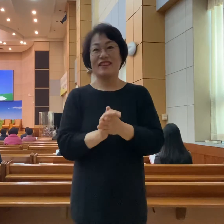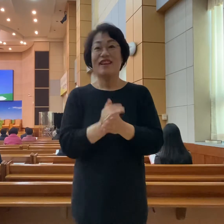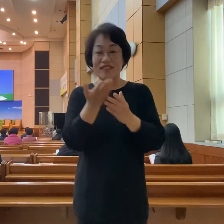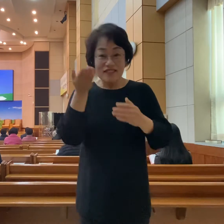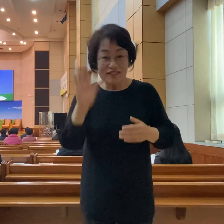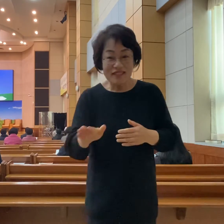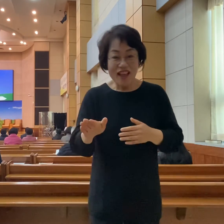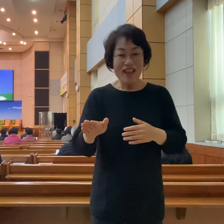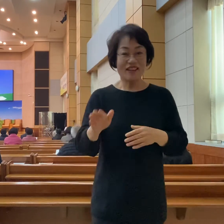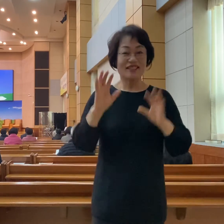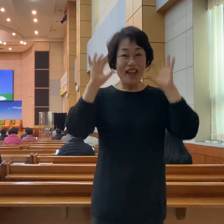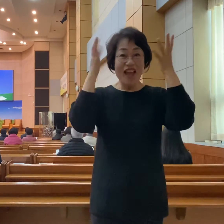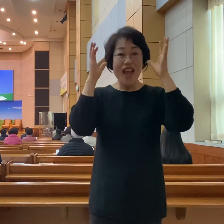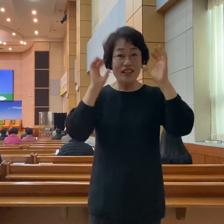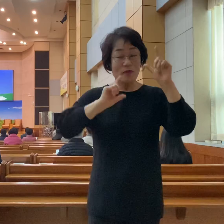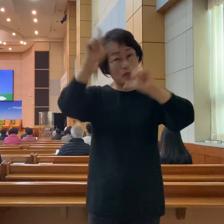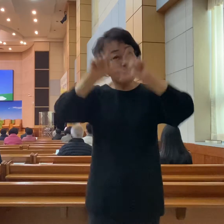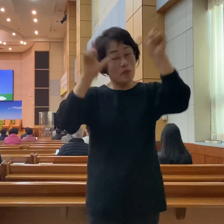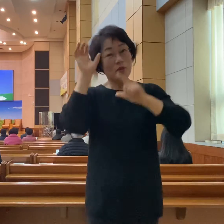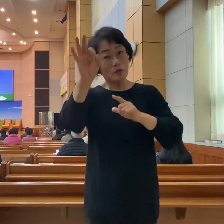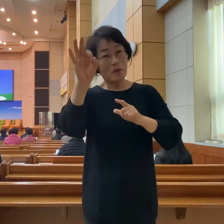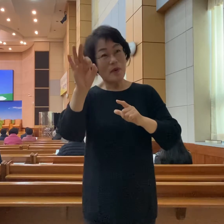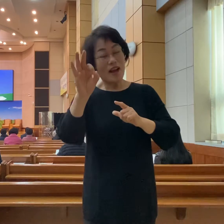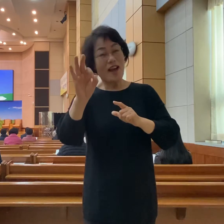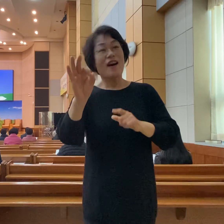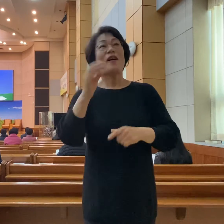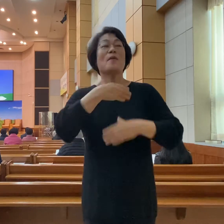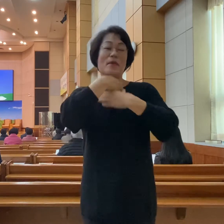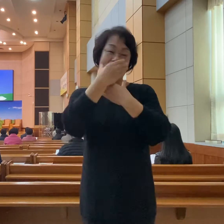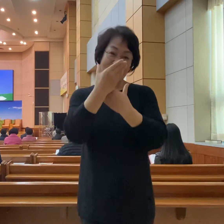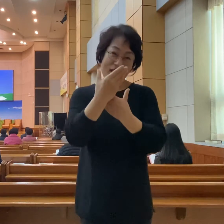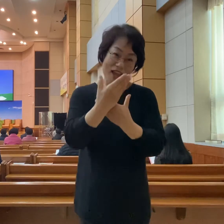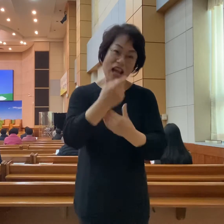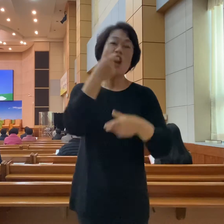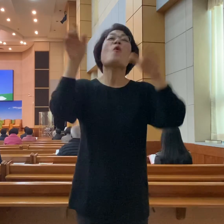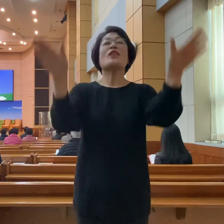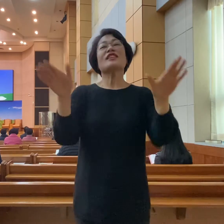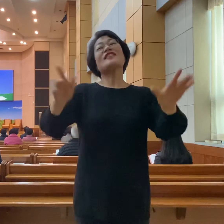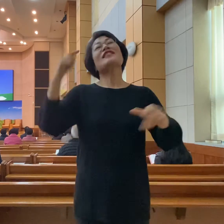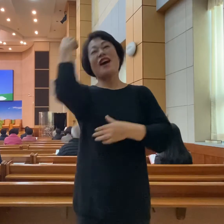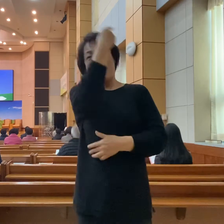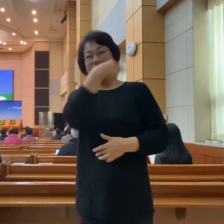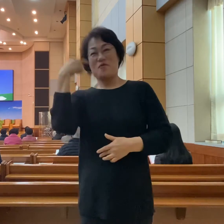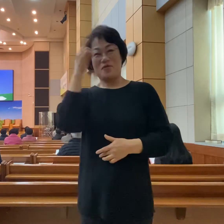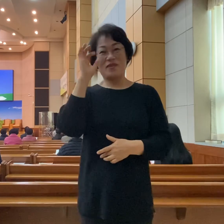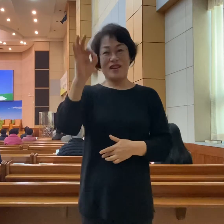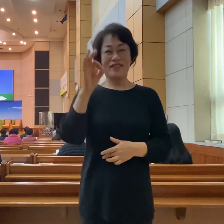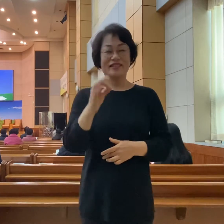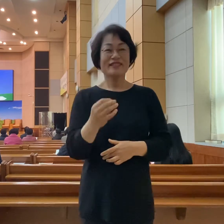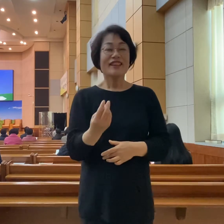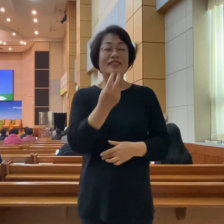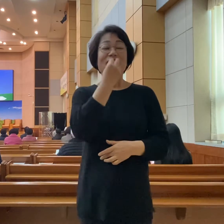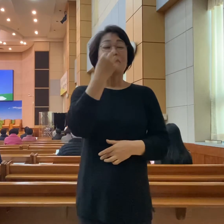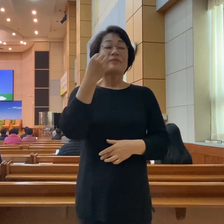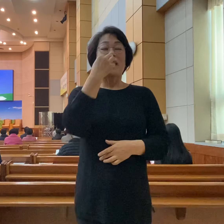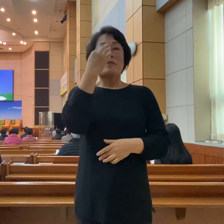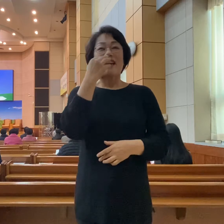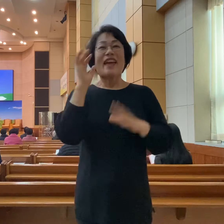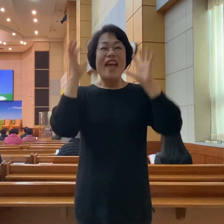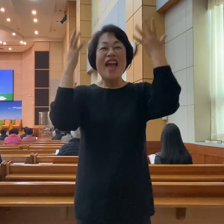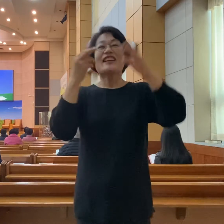최고로 평안하고 이 천사의 얼굴을 하고, 그 다음에 그 냄새가, 아기 냄새가 얼마나